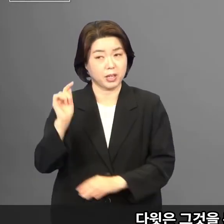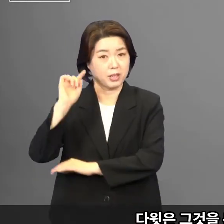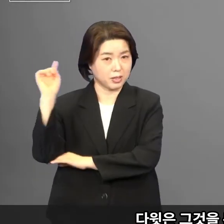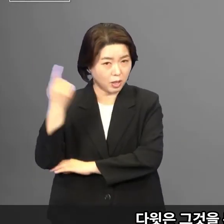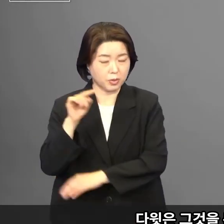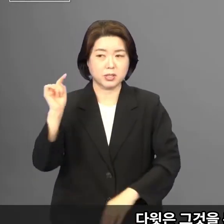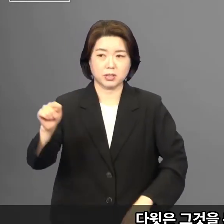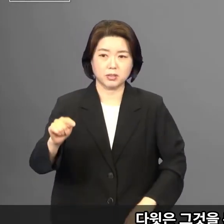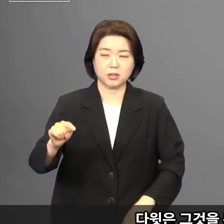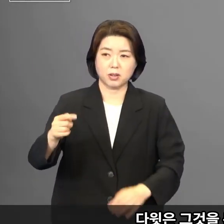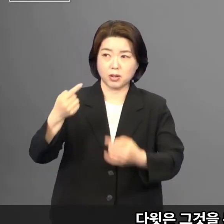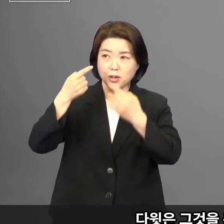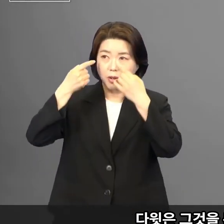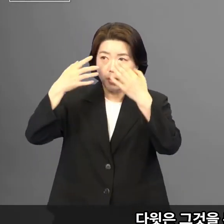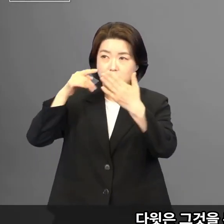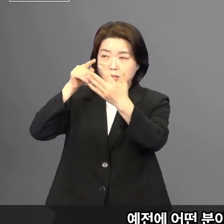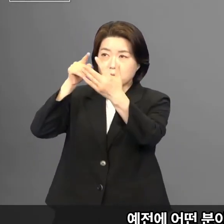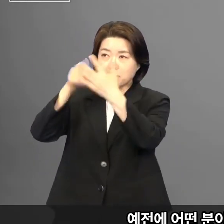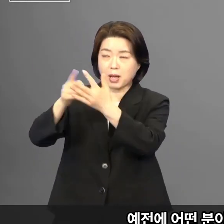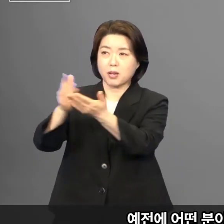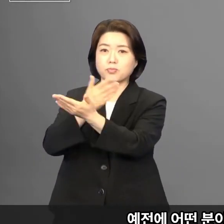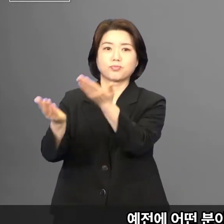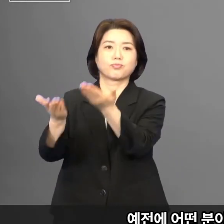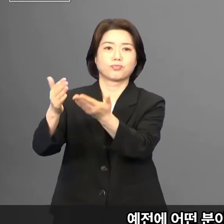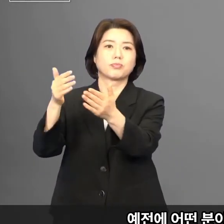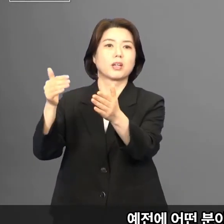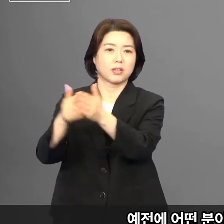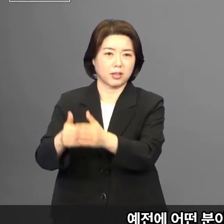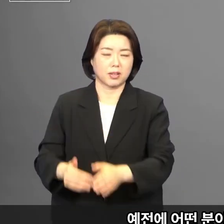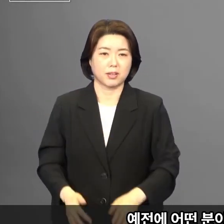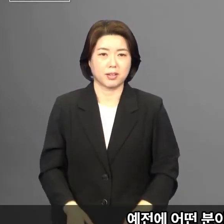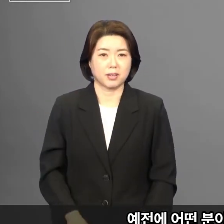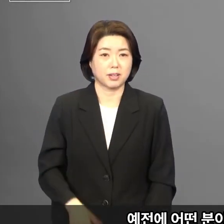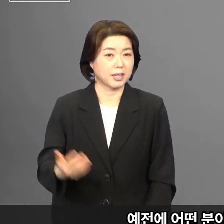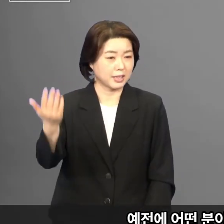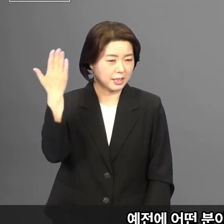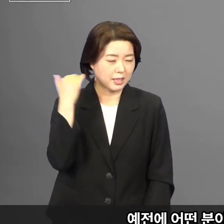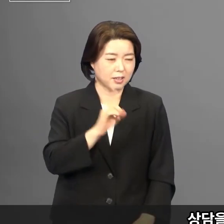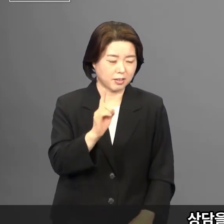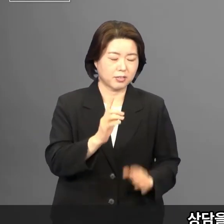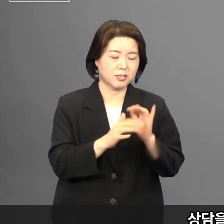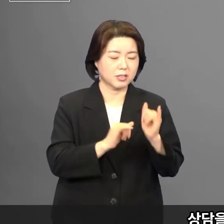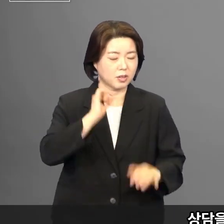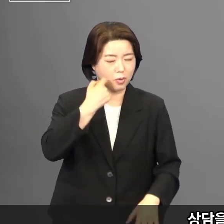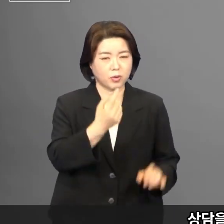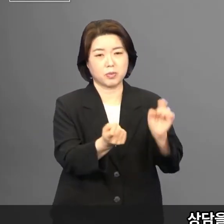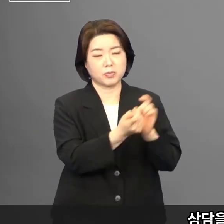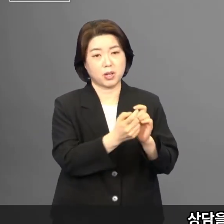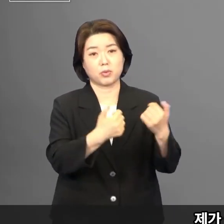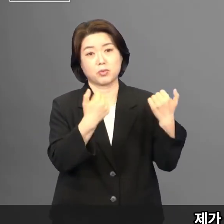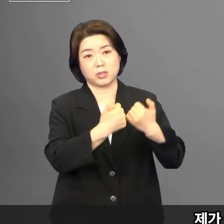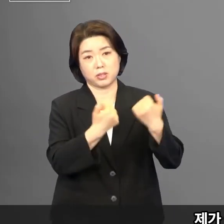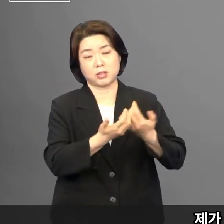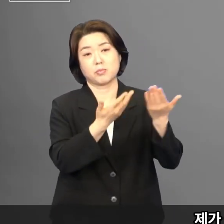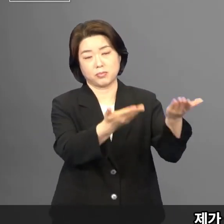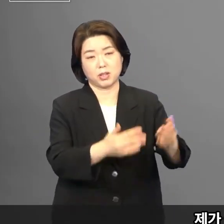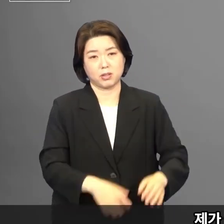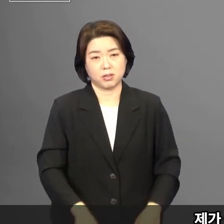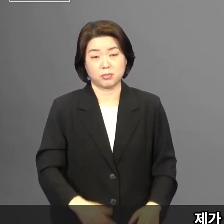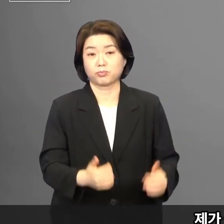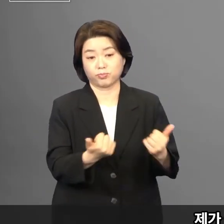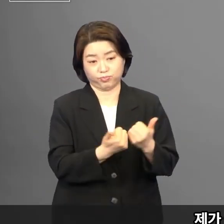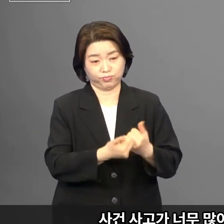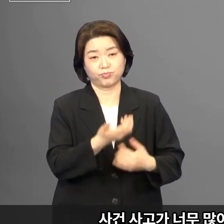그것을 분별하게 된 것입니다. 예전에 어떤 분이 참 어려움을 당하여서 상담을 받으셨어요. 제가